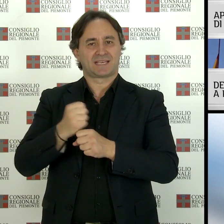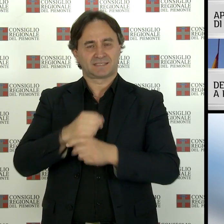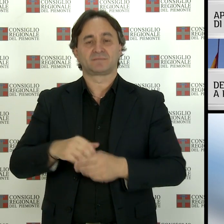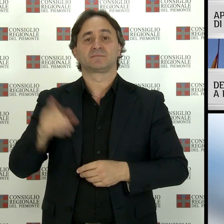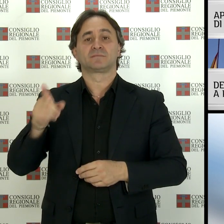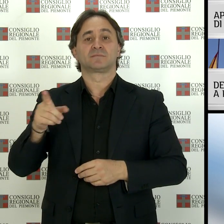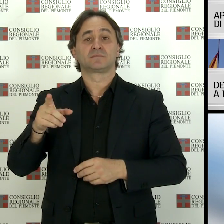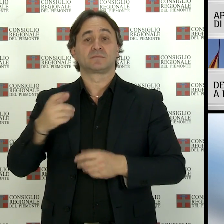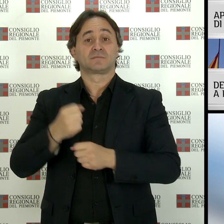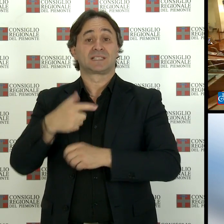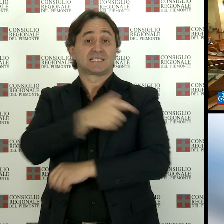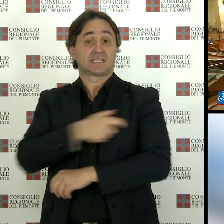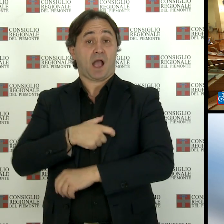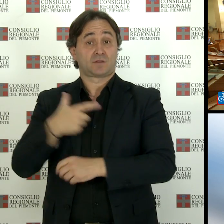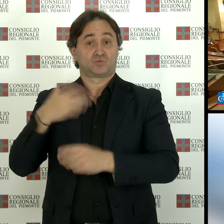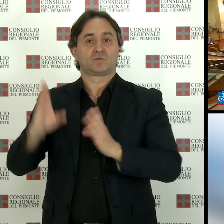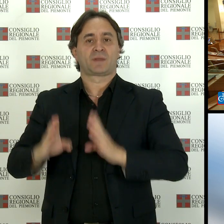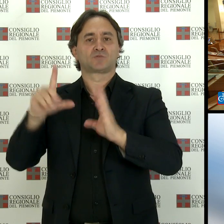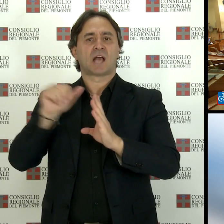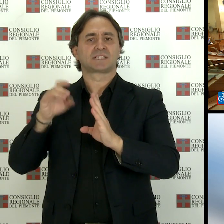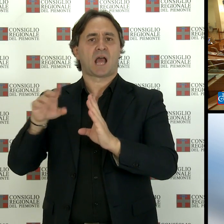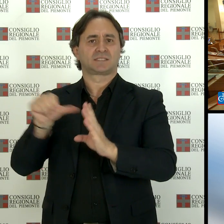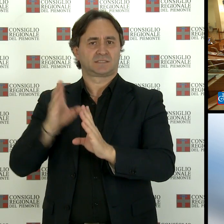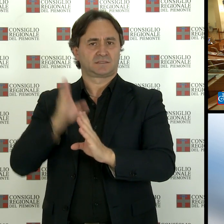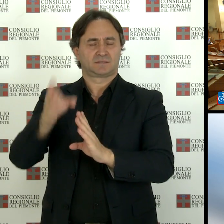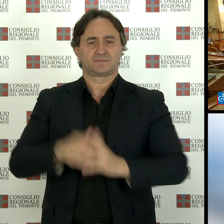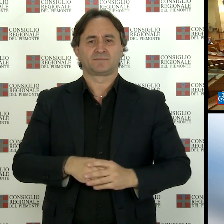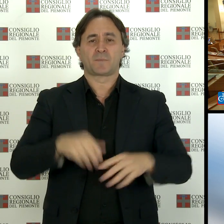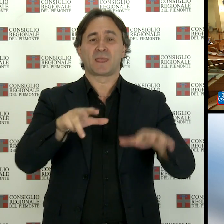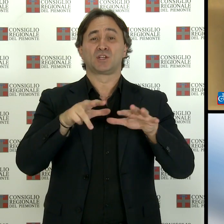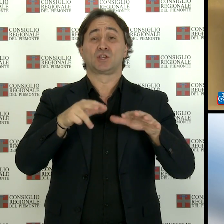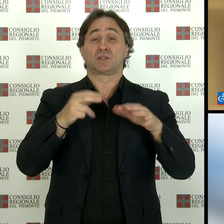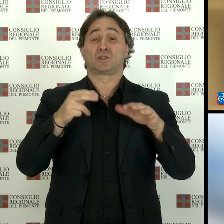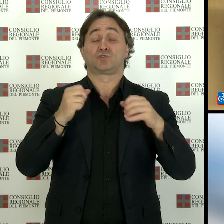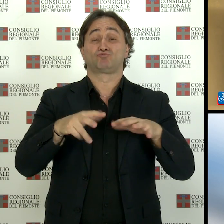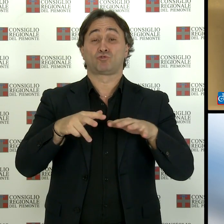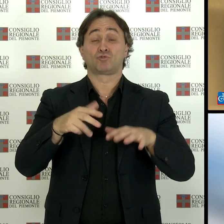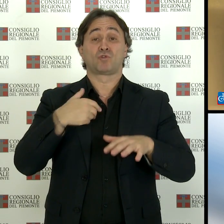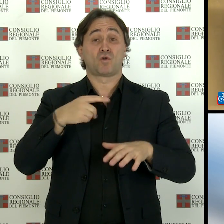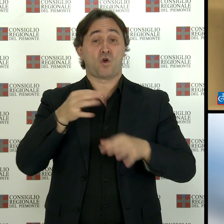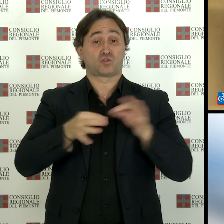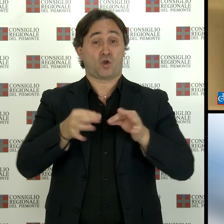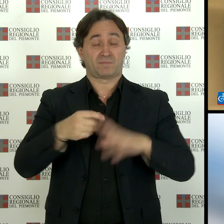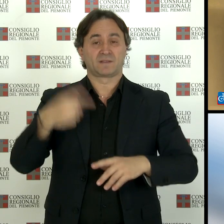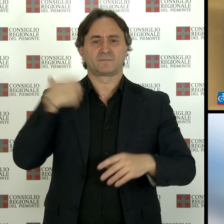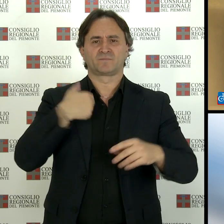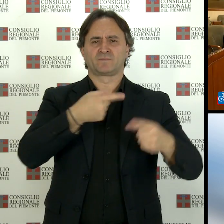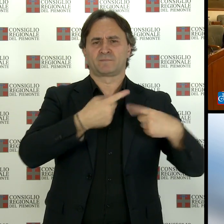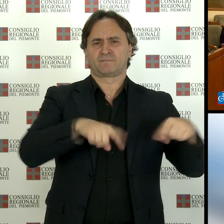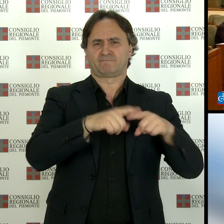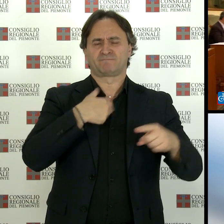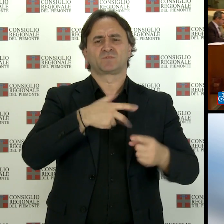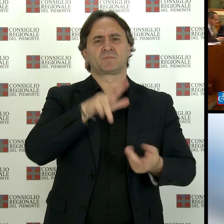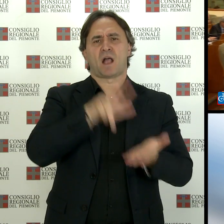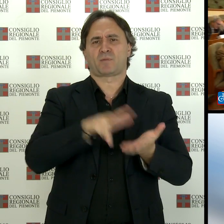a Palazzo Lascaris. Nella seduta del 18 ottobre il Consiglio regionale ha discusso e approvato a maggioranza e con alcuni